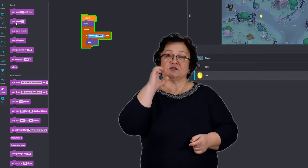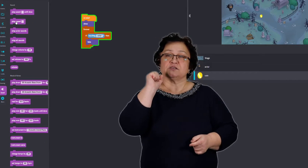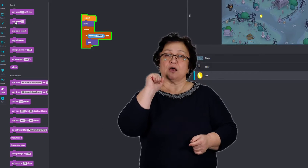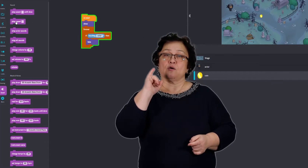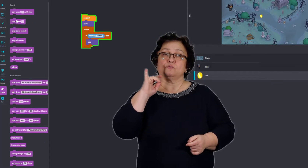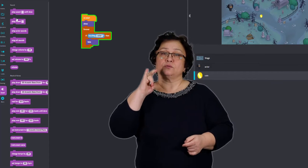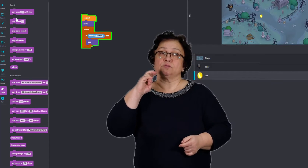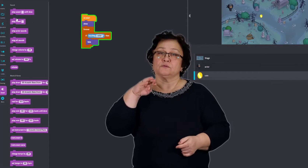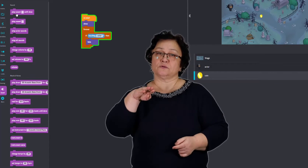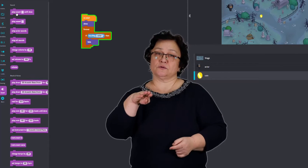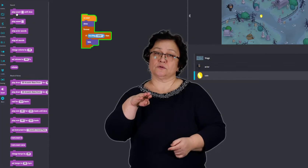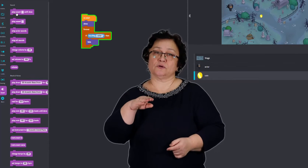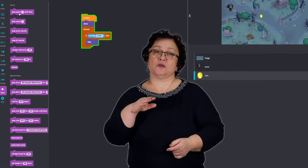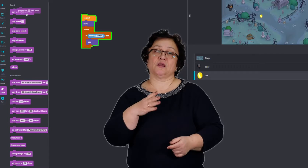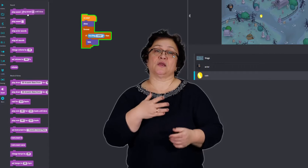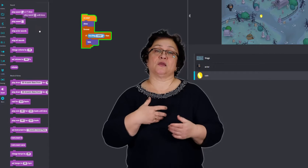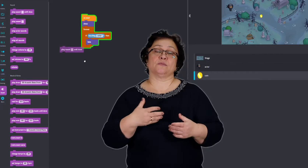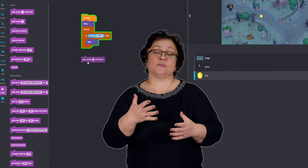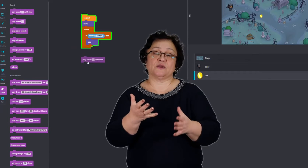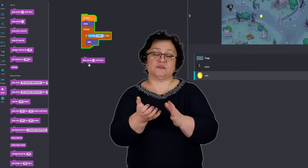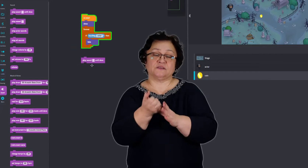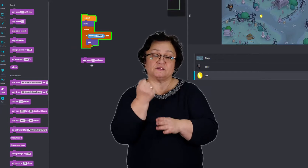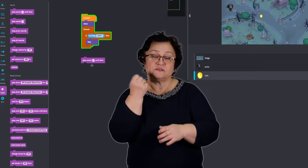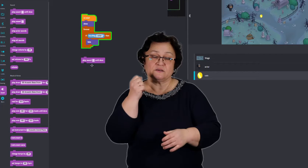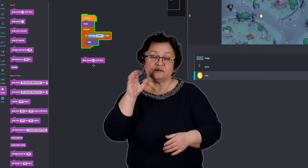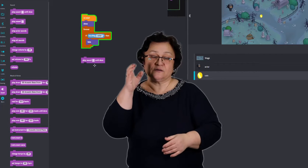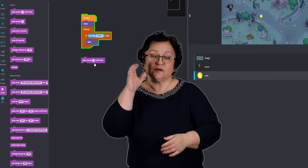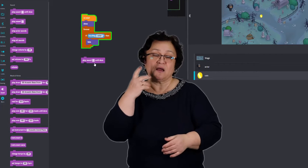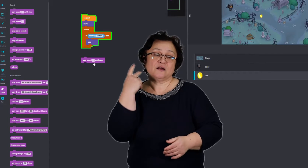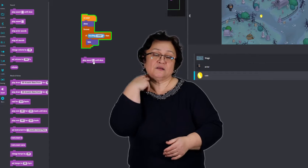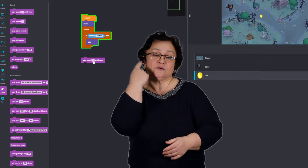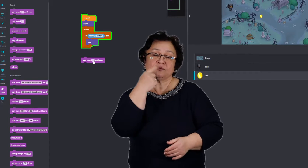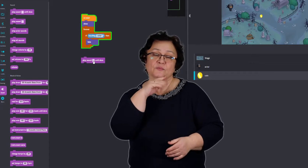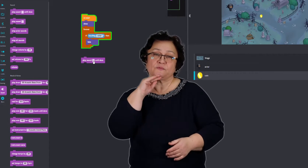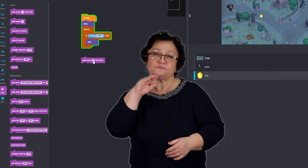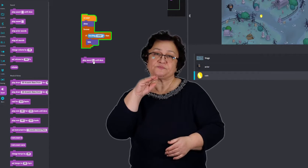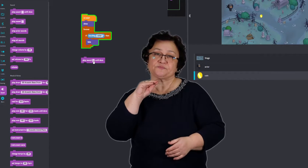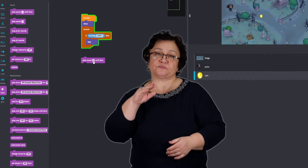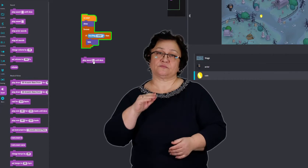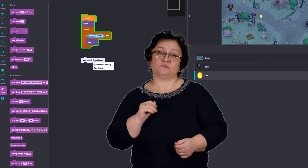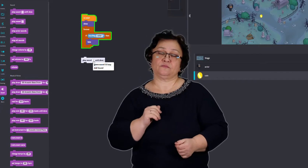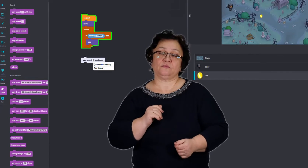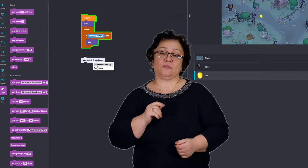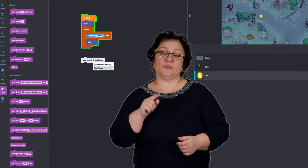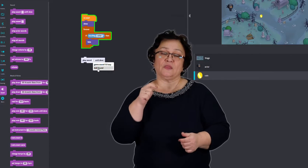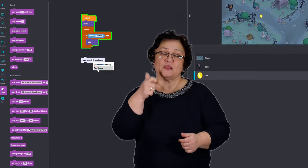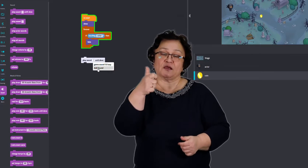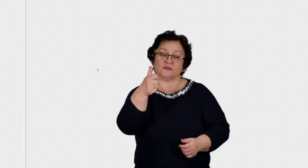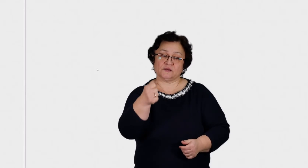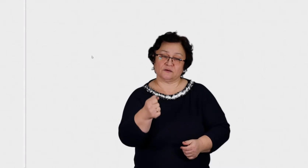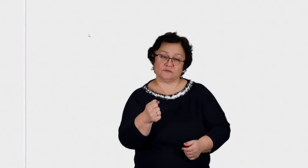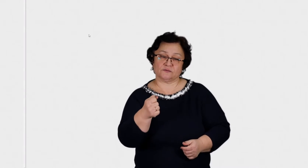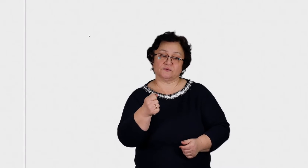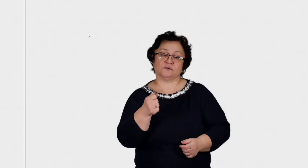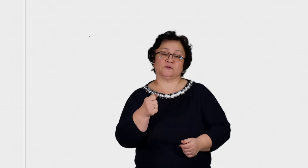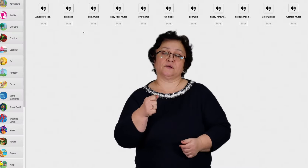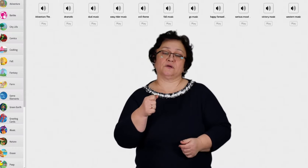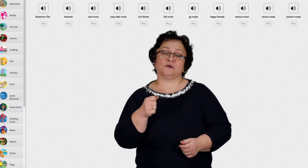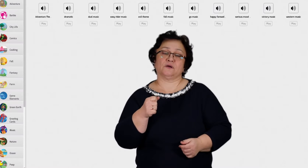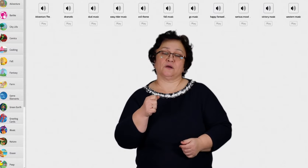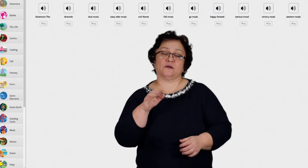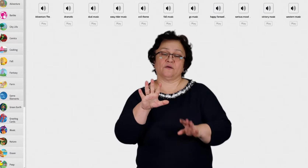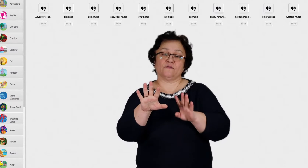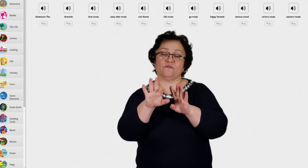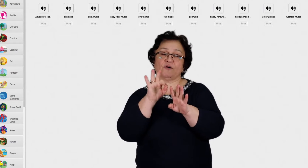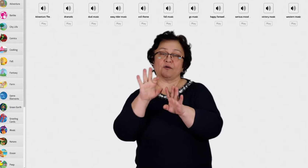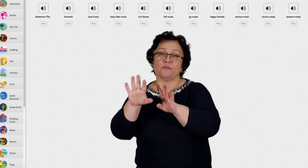Sound і дістаємо блок Play Sound Until Run. Натискаємо Add Sound